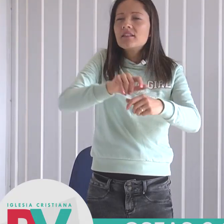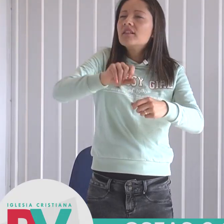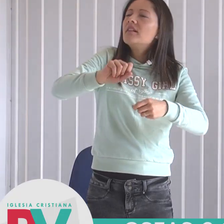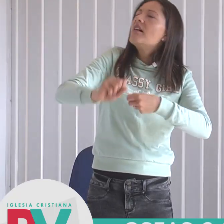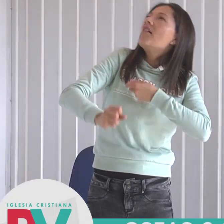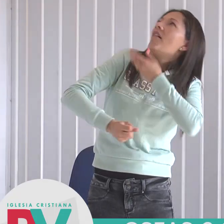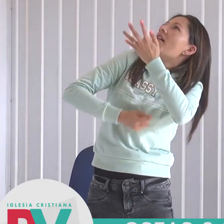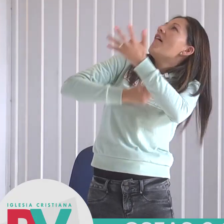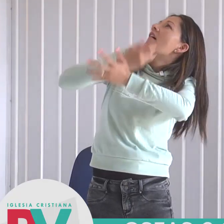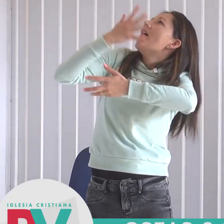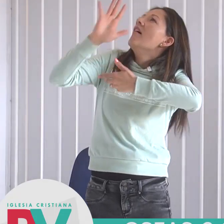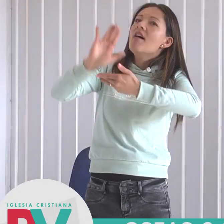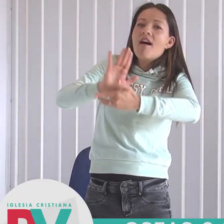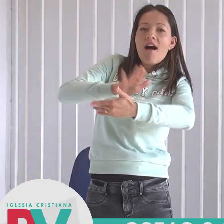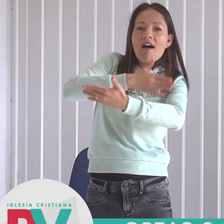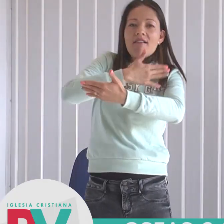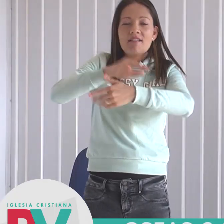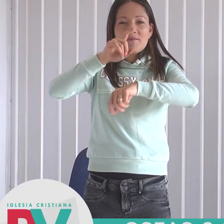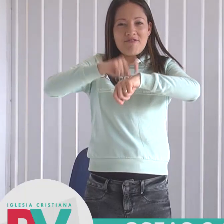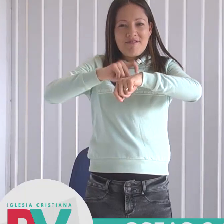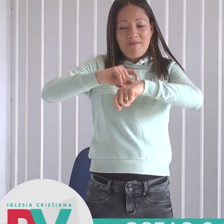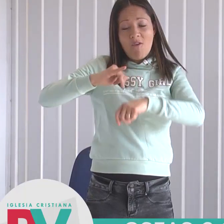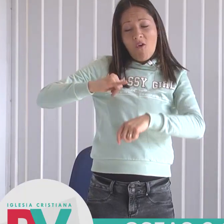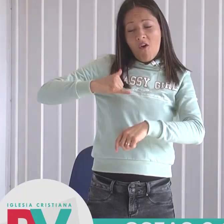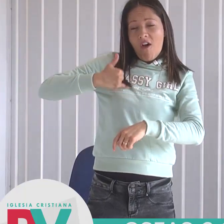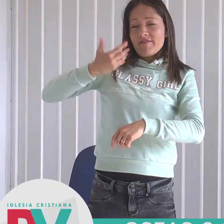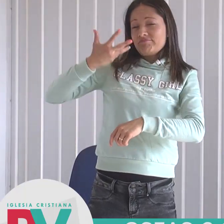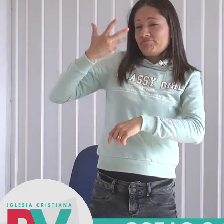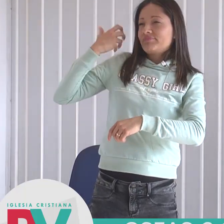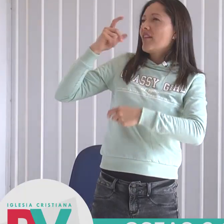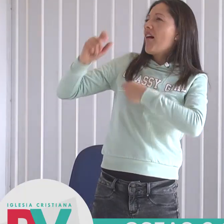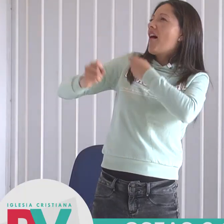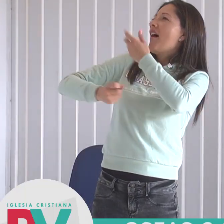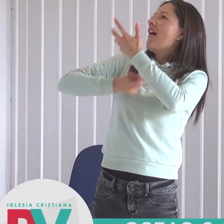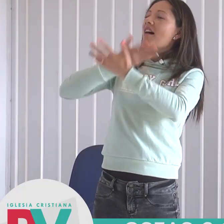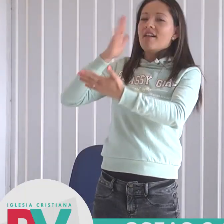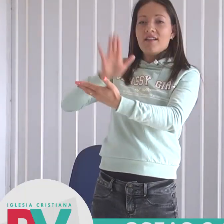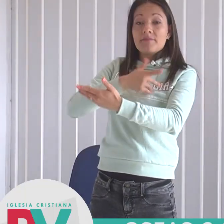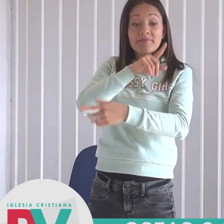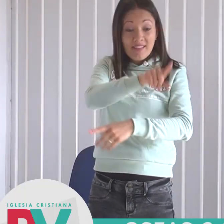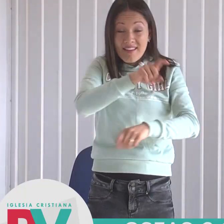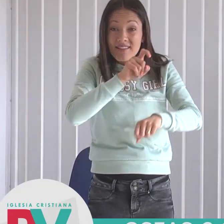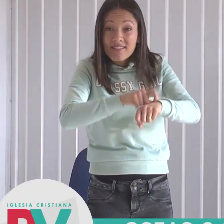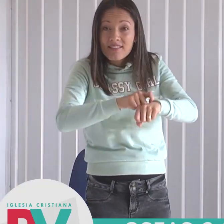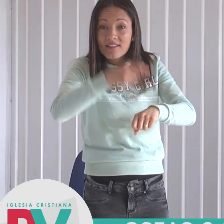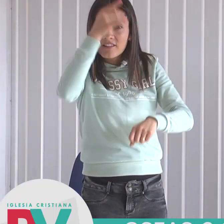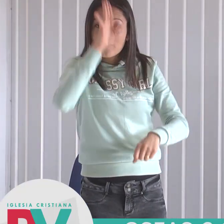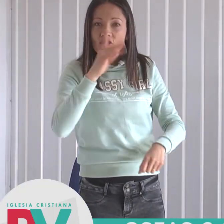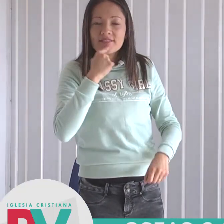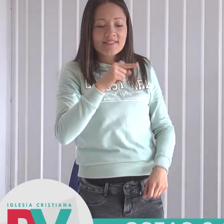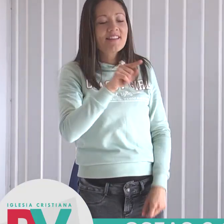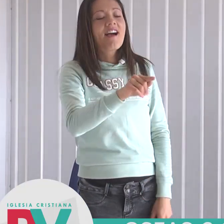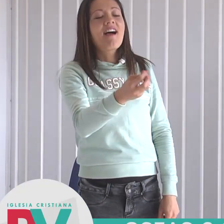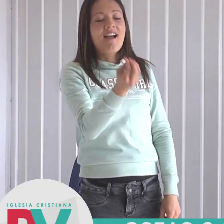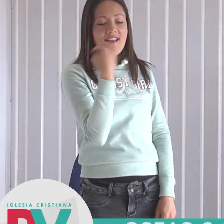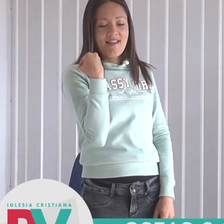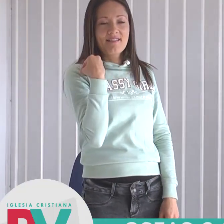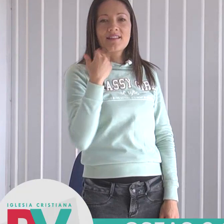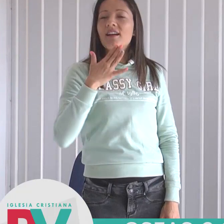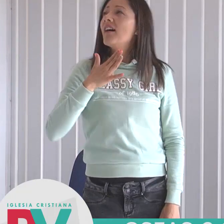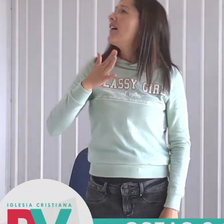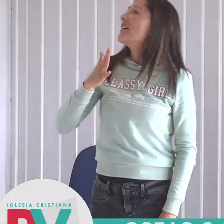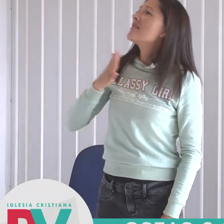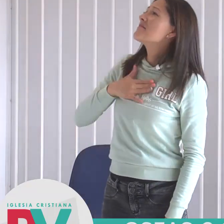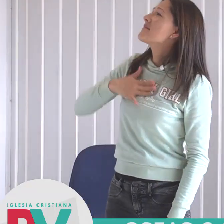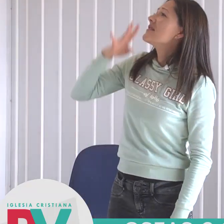juventud, y como en el día de su subida de la tierra de Egipto. En aquel tiempo, dice Jehová, me llamarás Ishi,